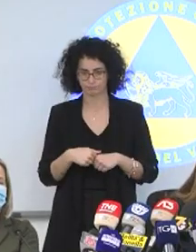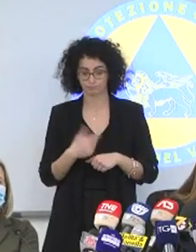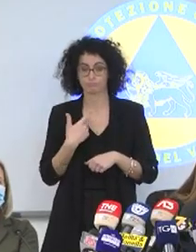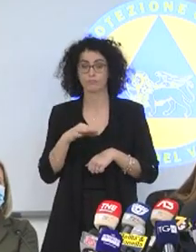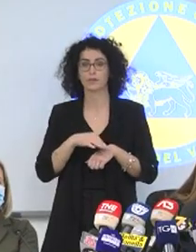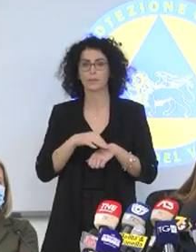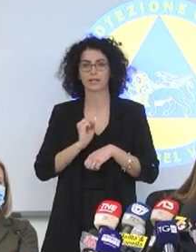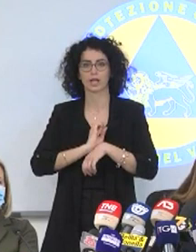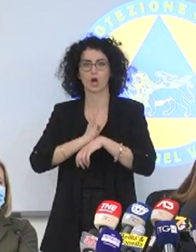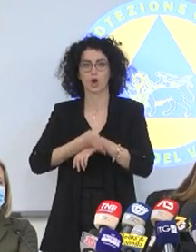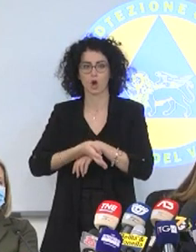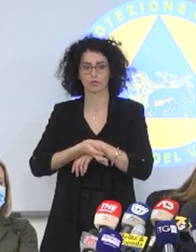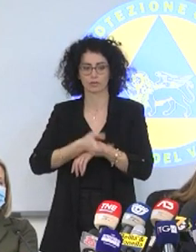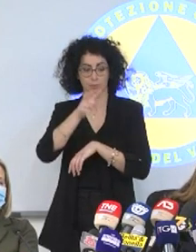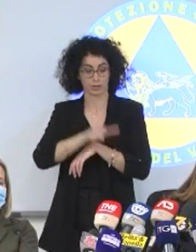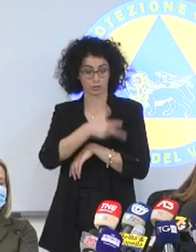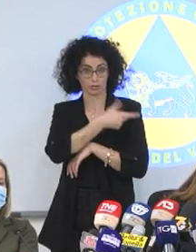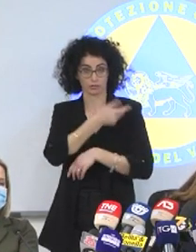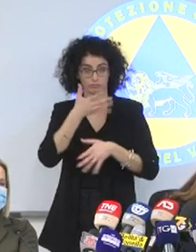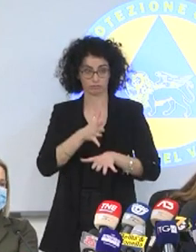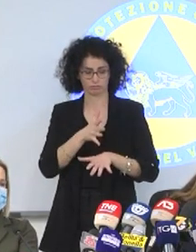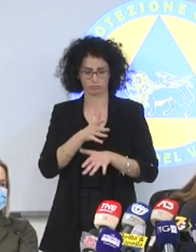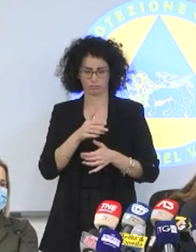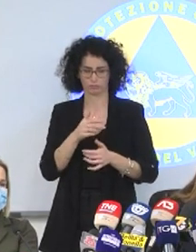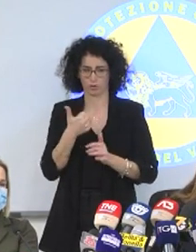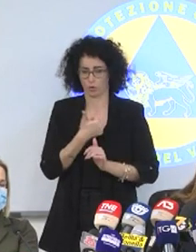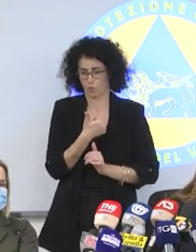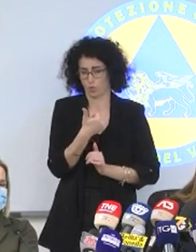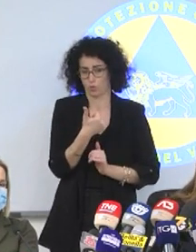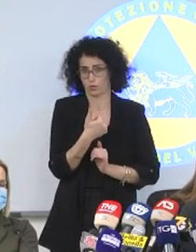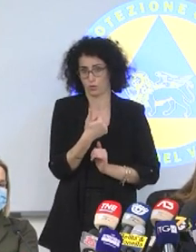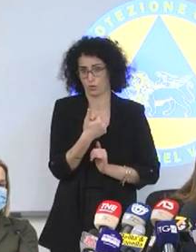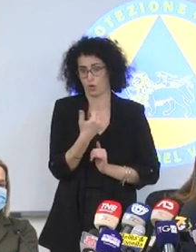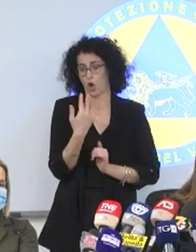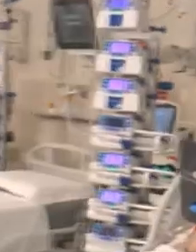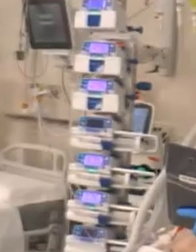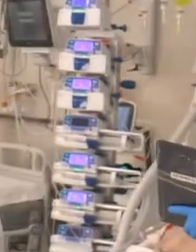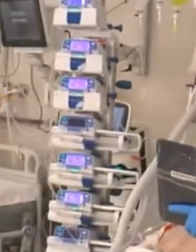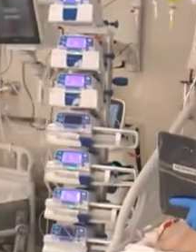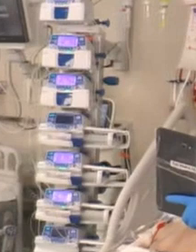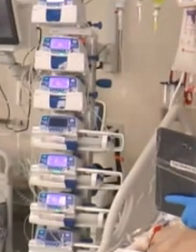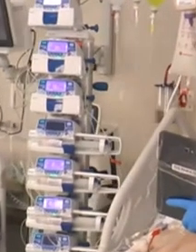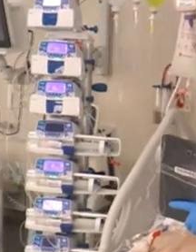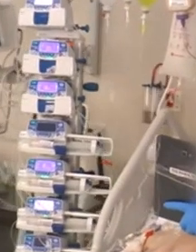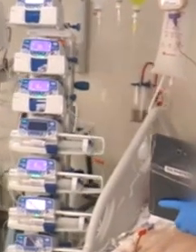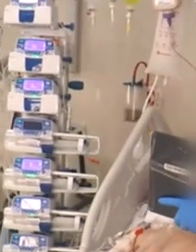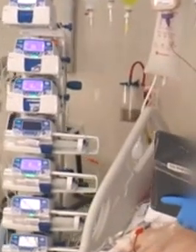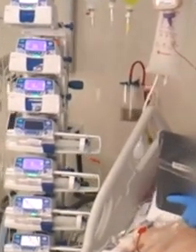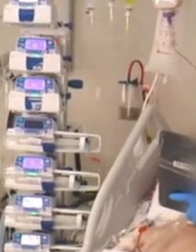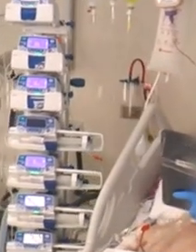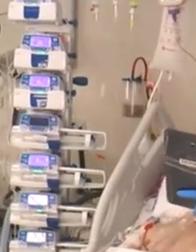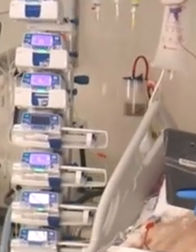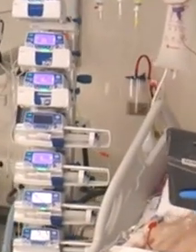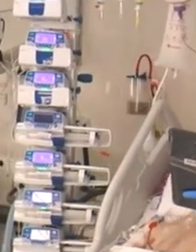una malattia cosi nel vaccinato che è completamente diversa da quella che vedevo otto mesi fa continuo però a vedere